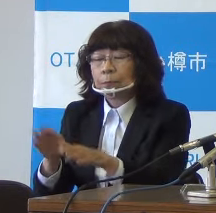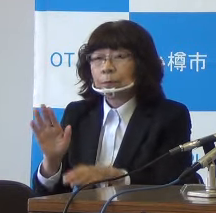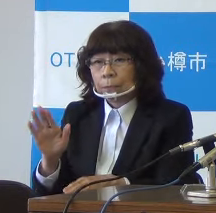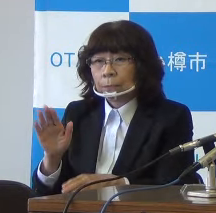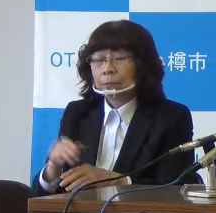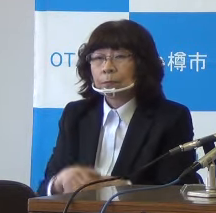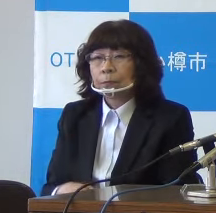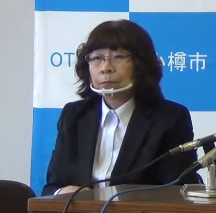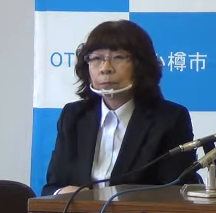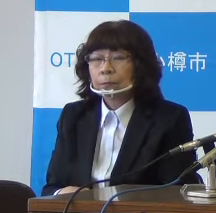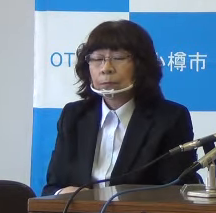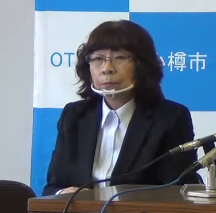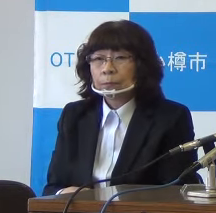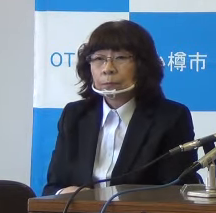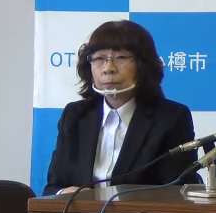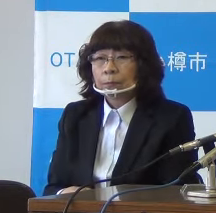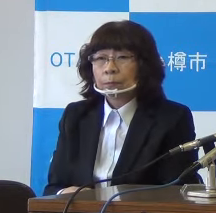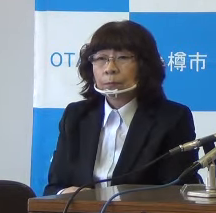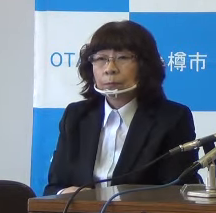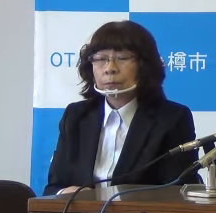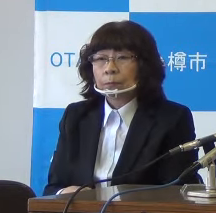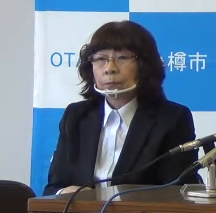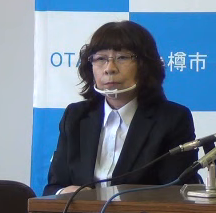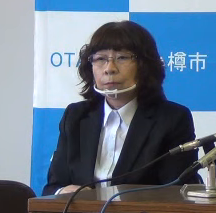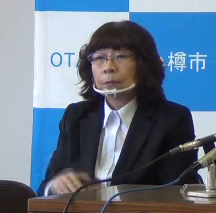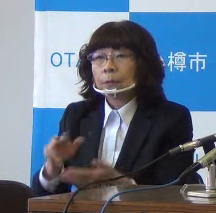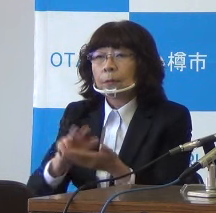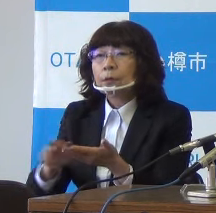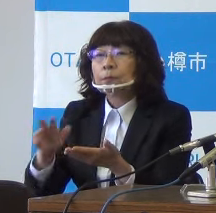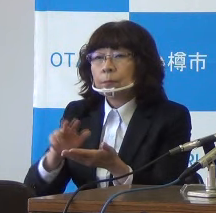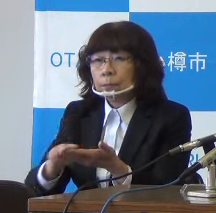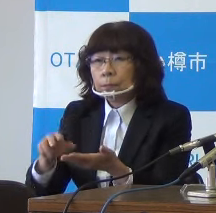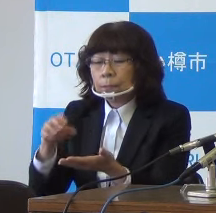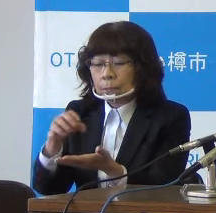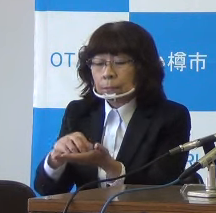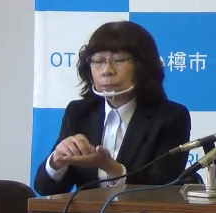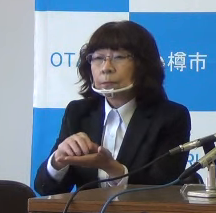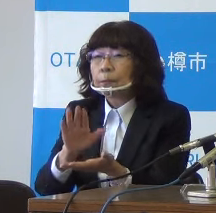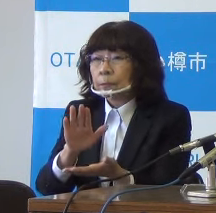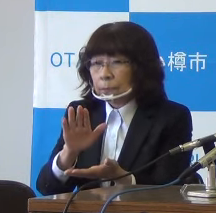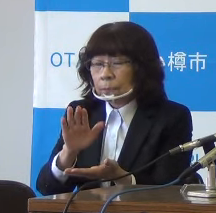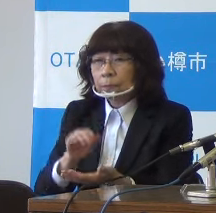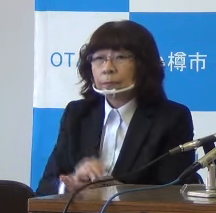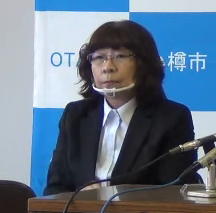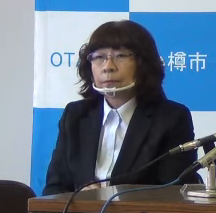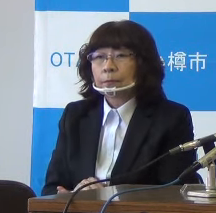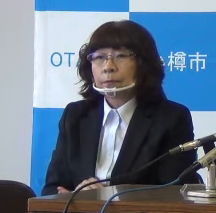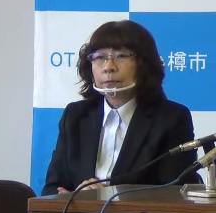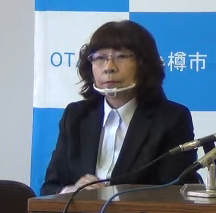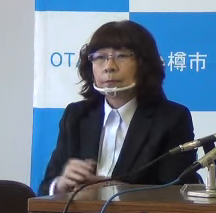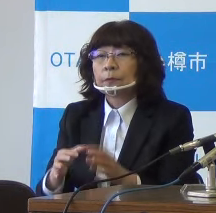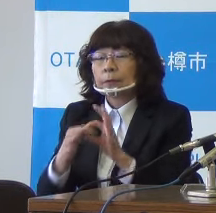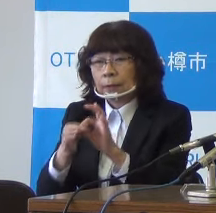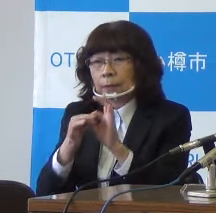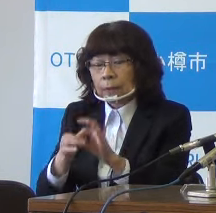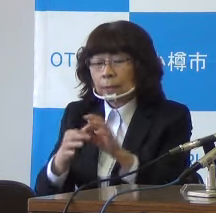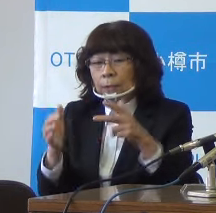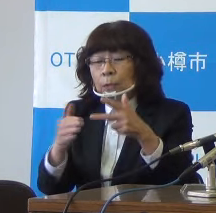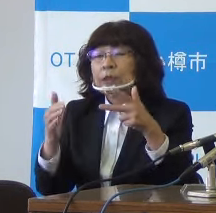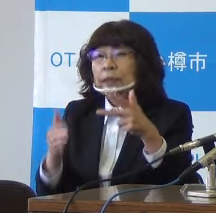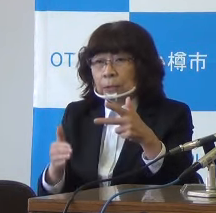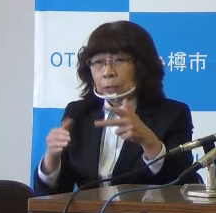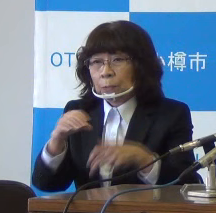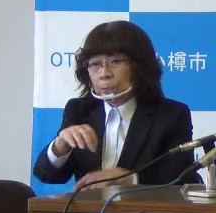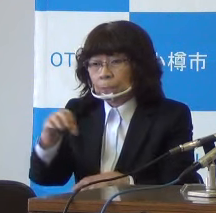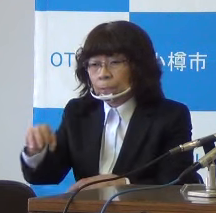。添付の資料に掲げております私有施設についてです